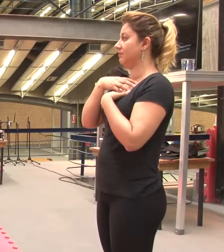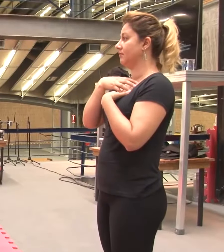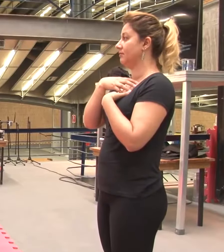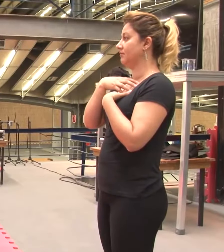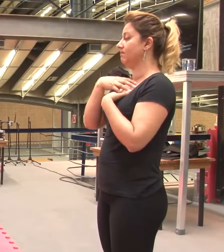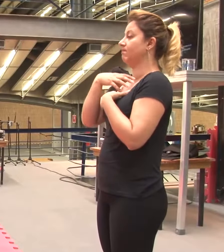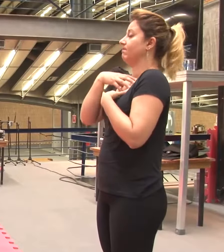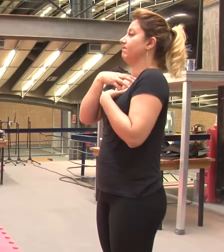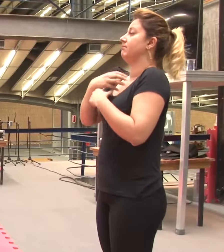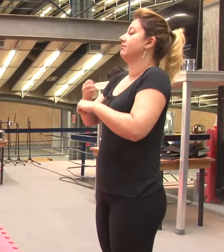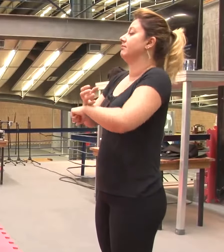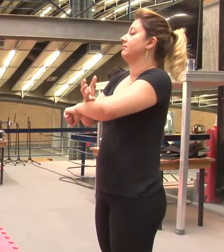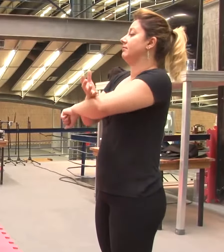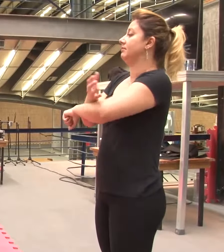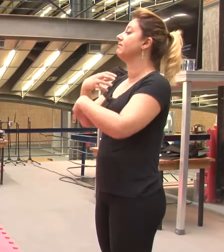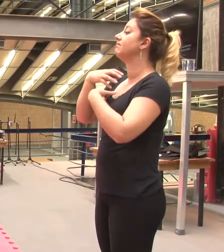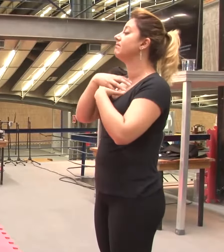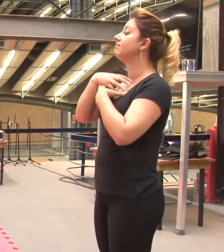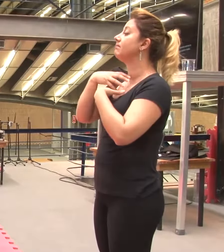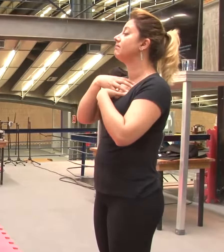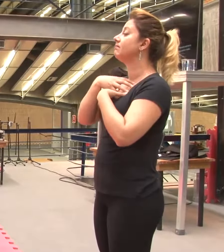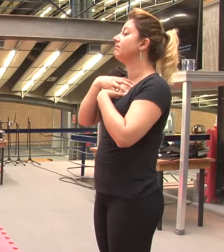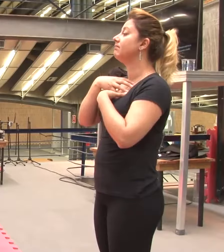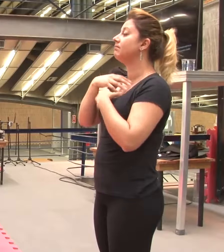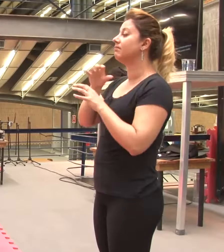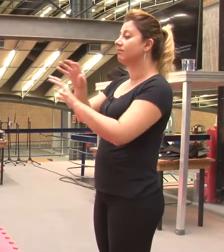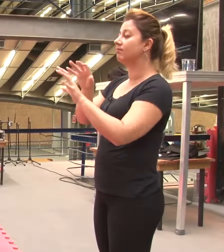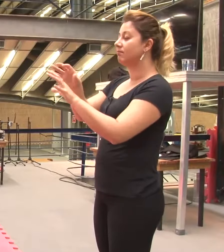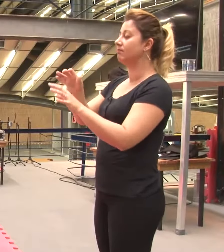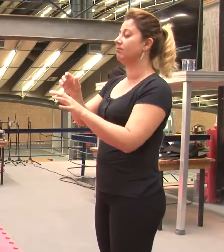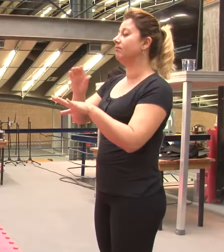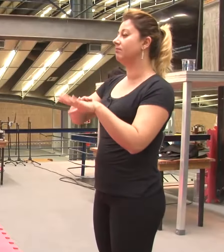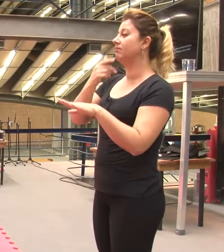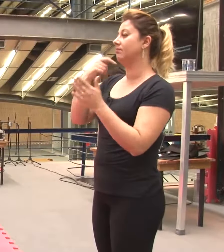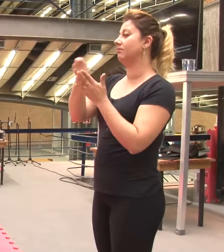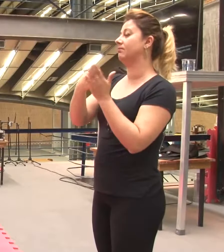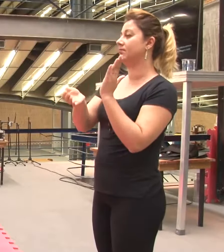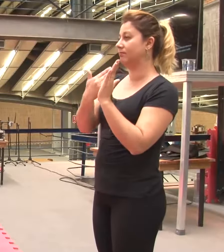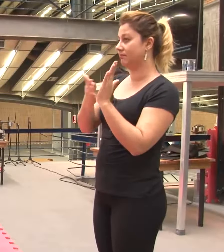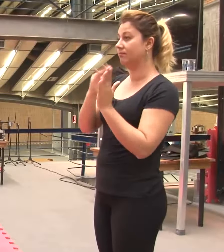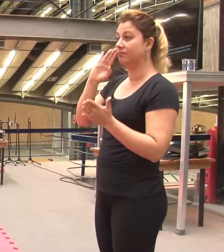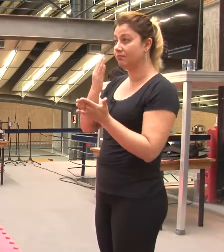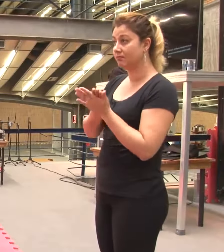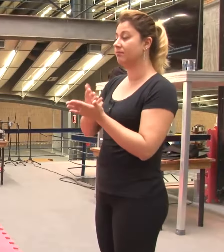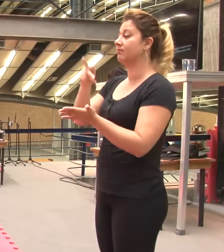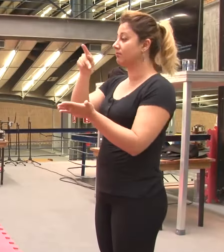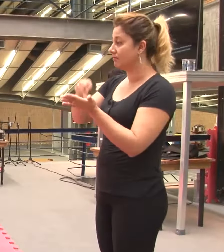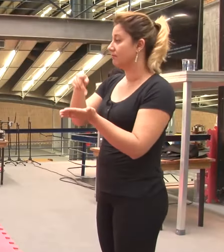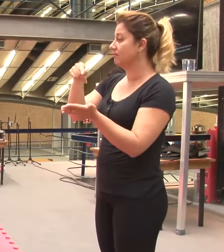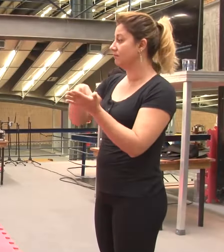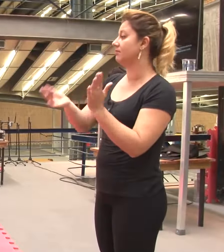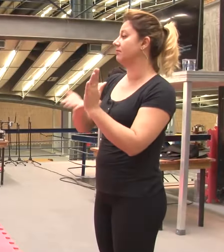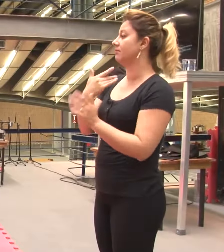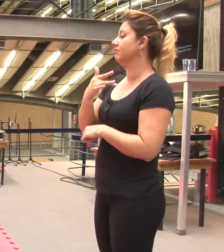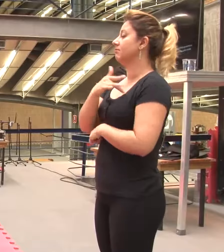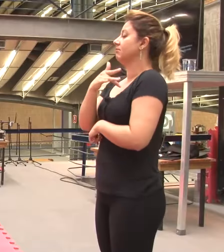uma determinada sensação intentada pelo autor, de crer naquelas verdades românticas que